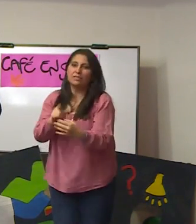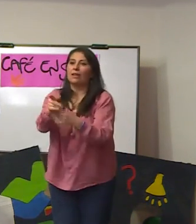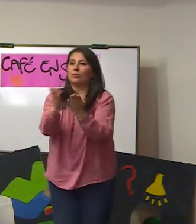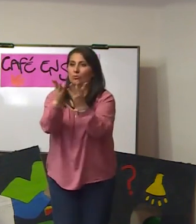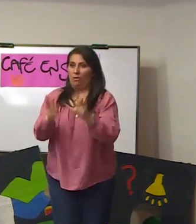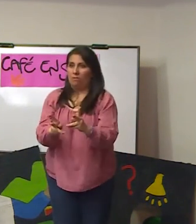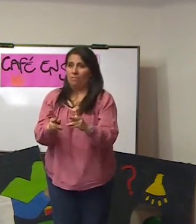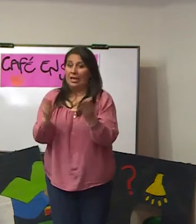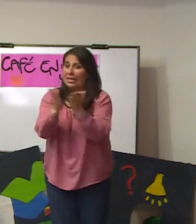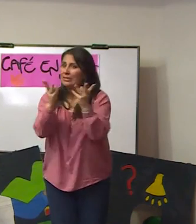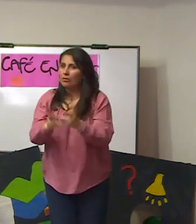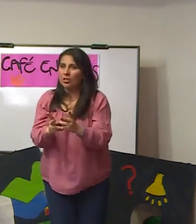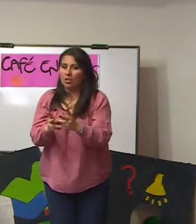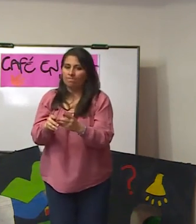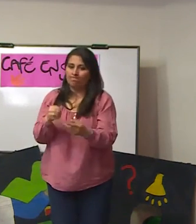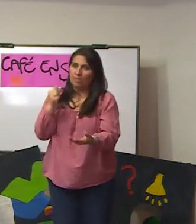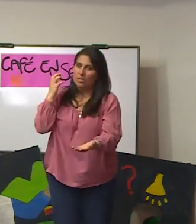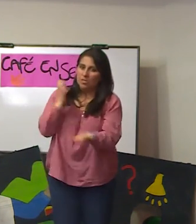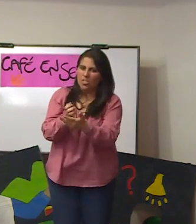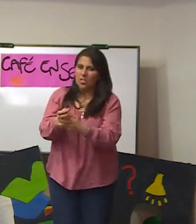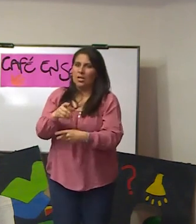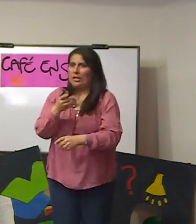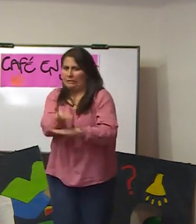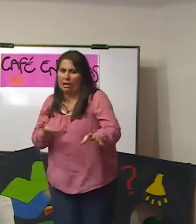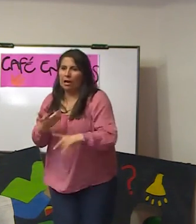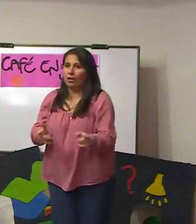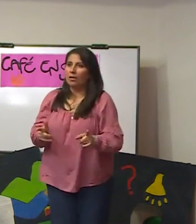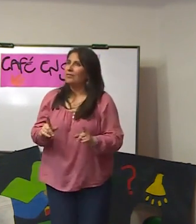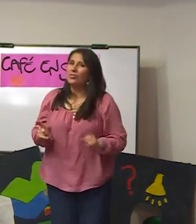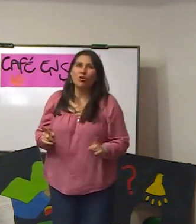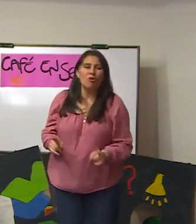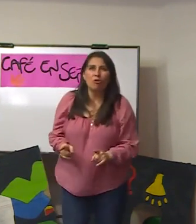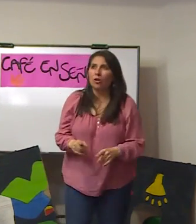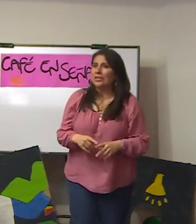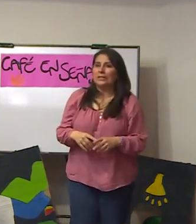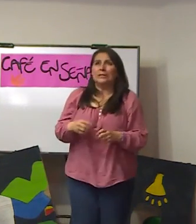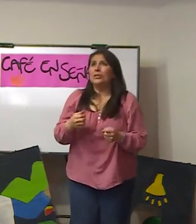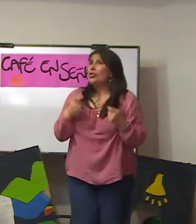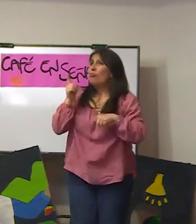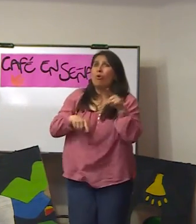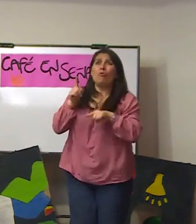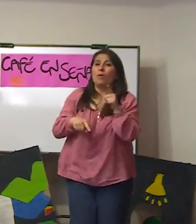a la fuerza, trate de hacerlo con amor, con cariño.